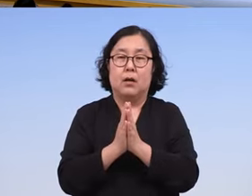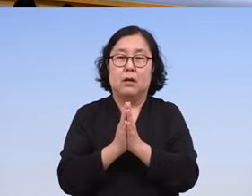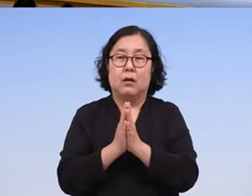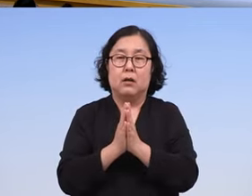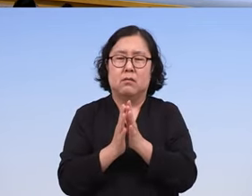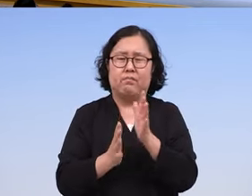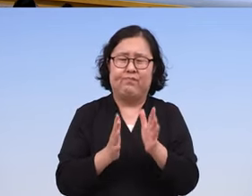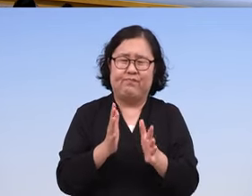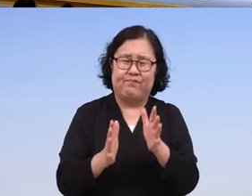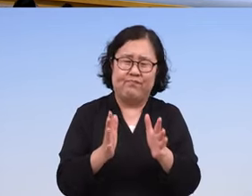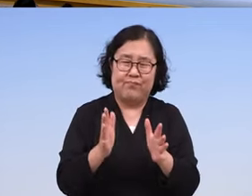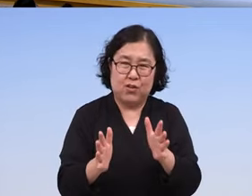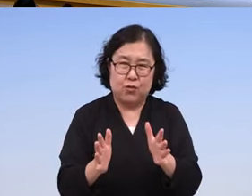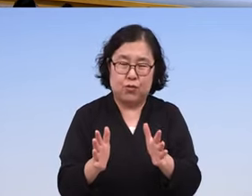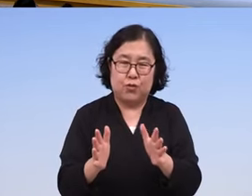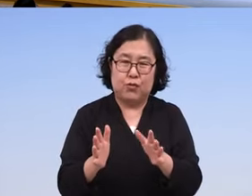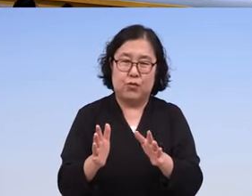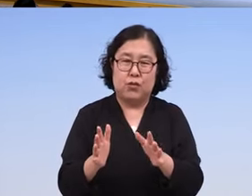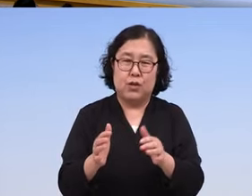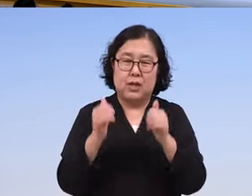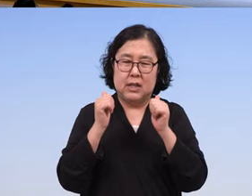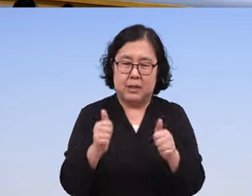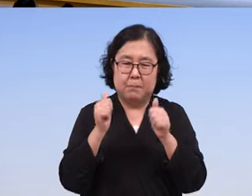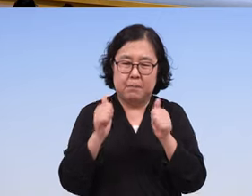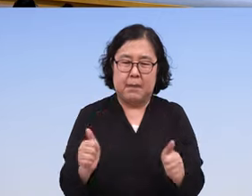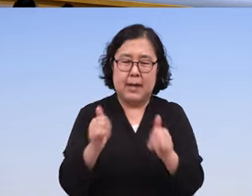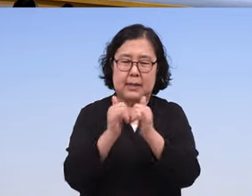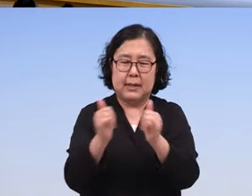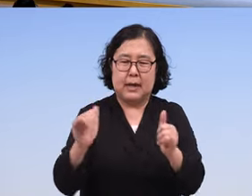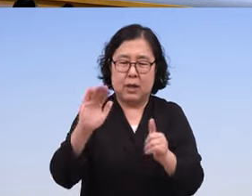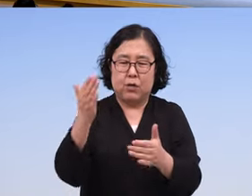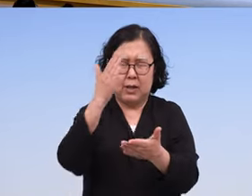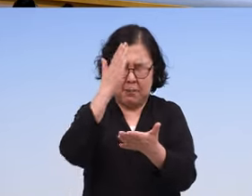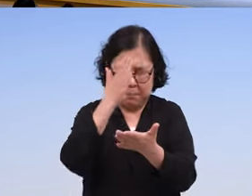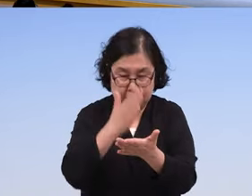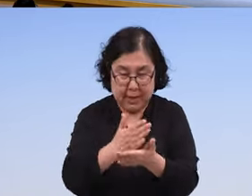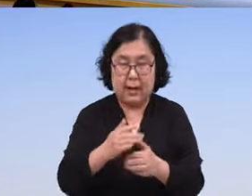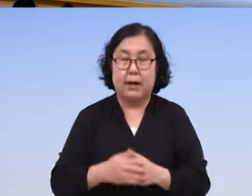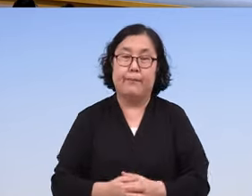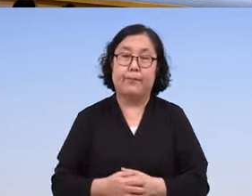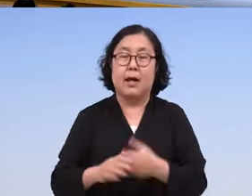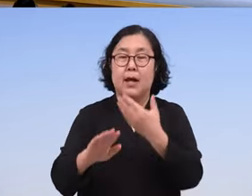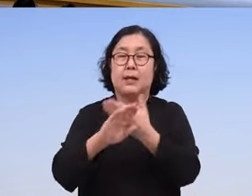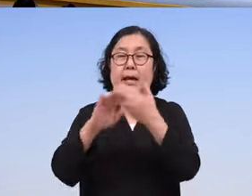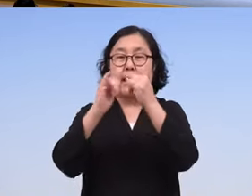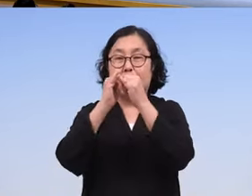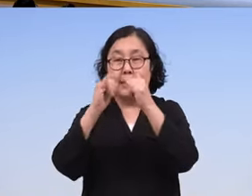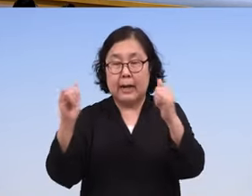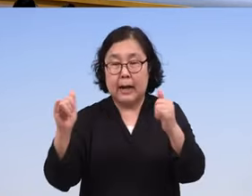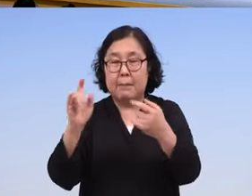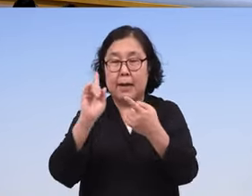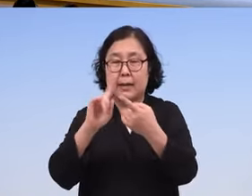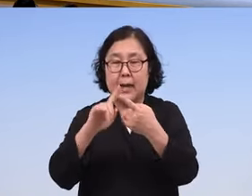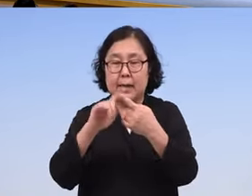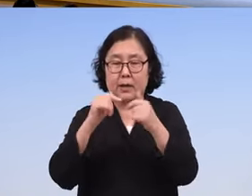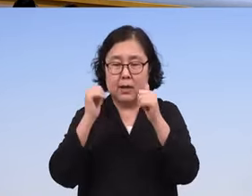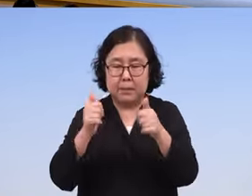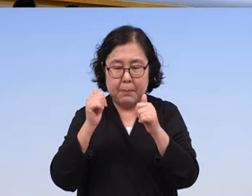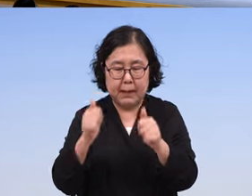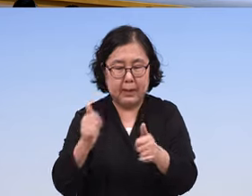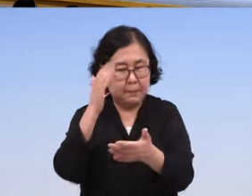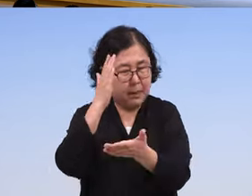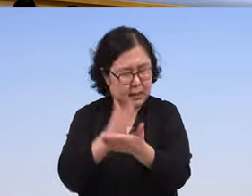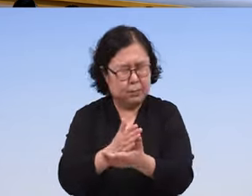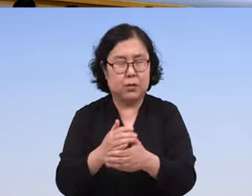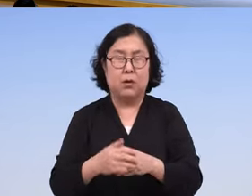어설픈 심판자 되려고 하지 말라. 이게 저의 지침이에요. 여러분, 우리가 왜 타인들에 대하여 심판자 노릇하는